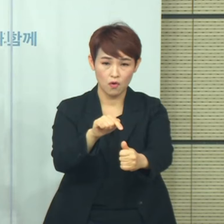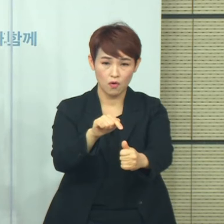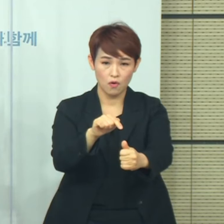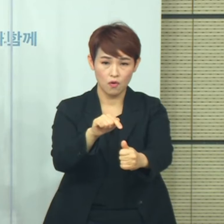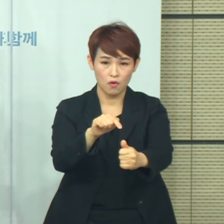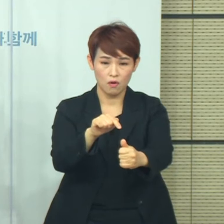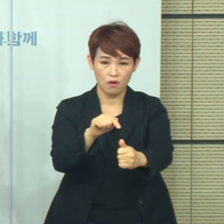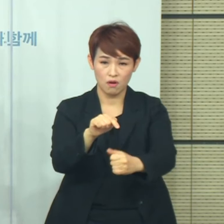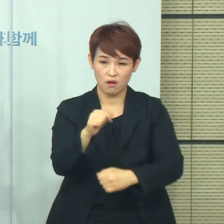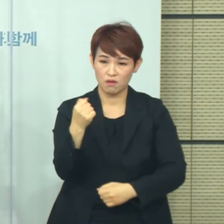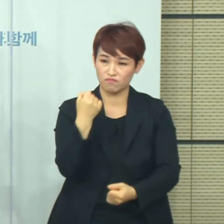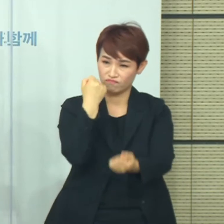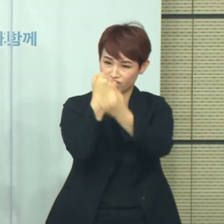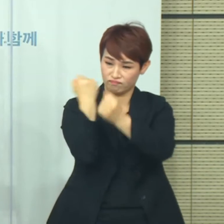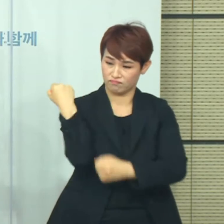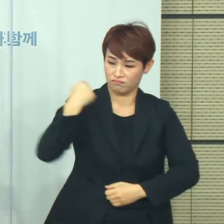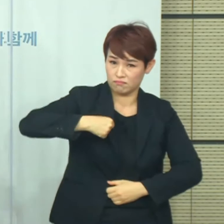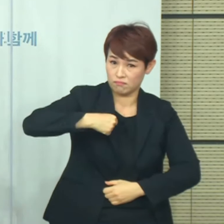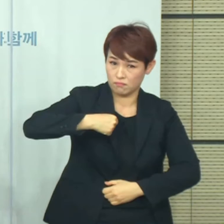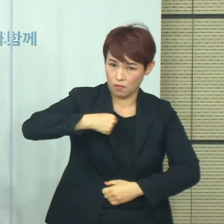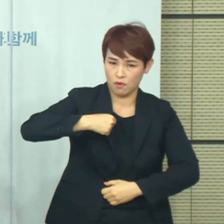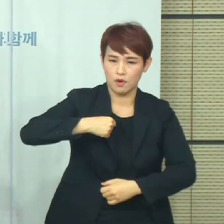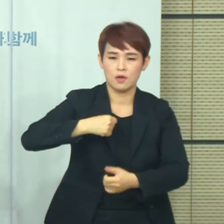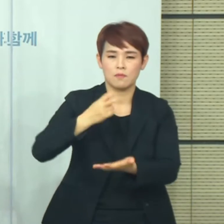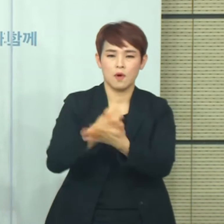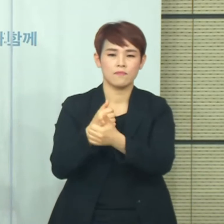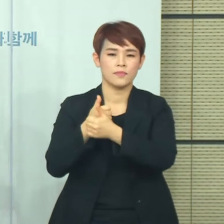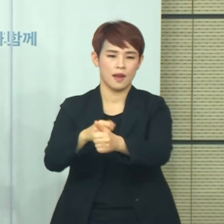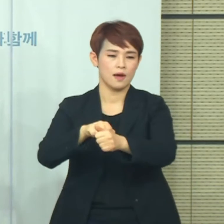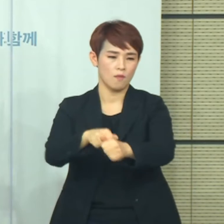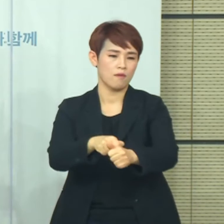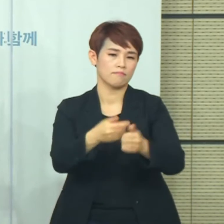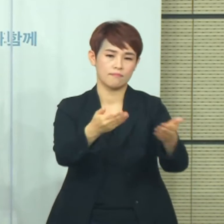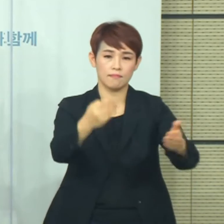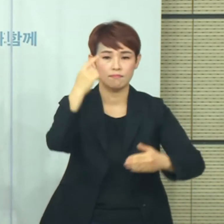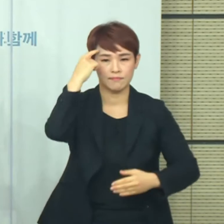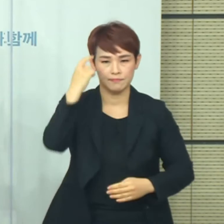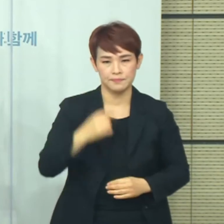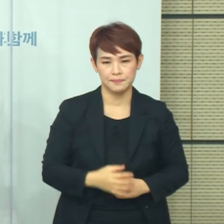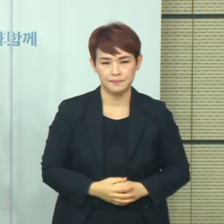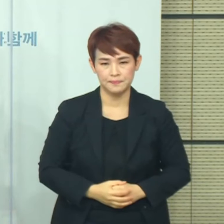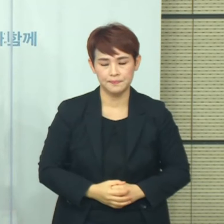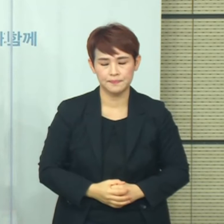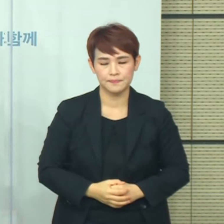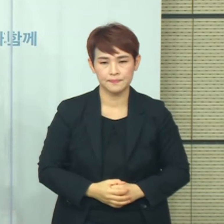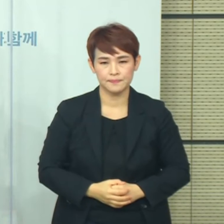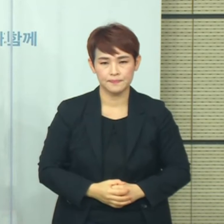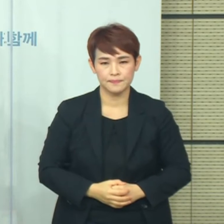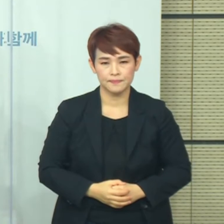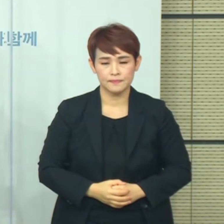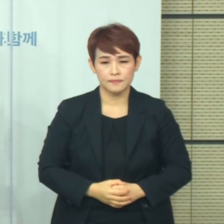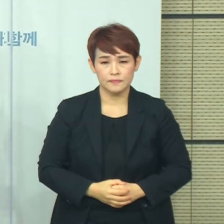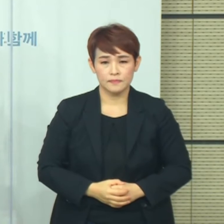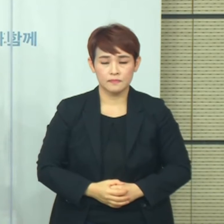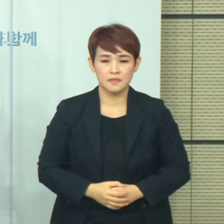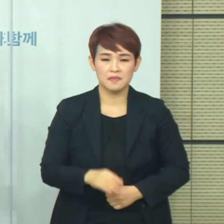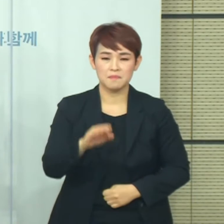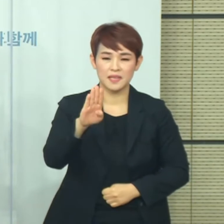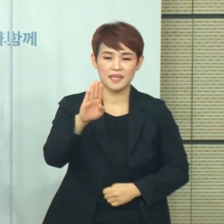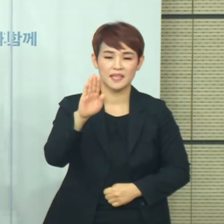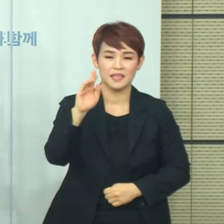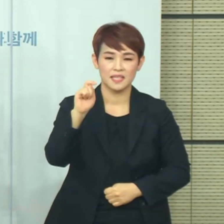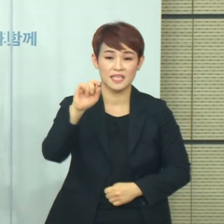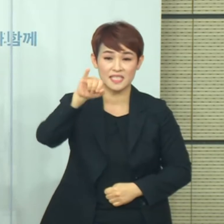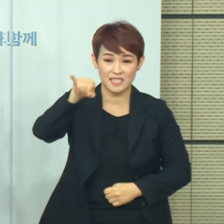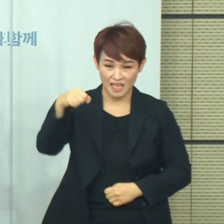시정명령에 불응하는 경우 법률에 따라 엄정하게 대처할 것입니다. 한편 최근 BTJ